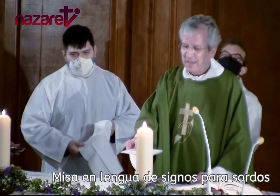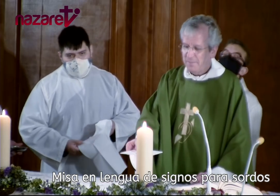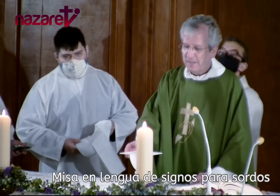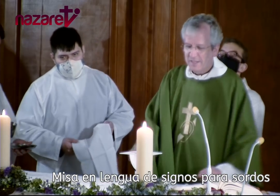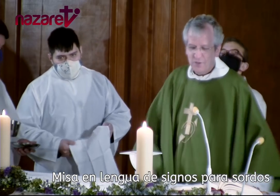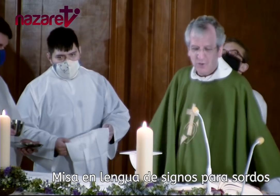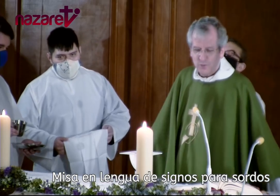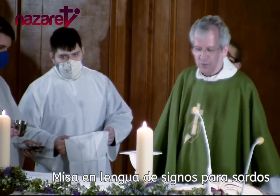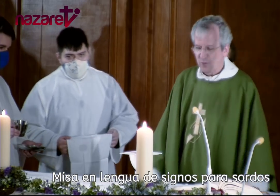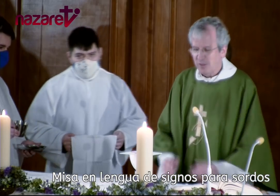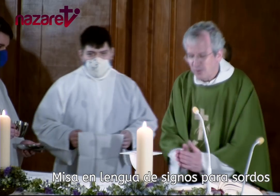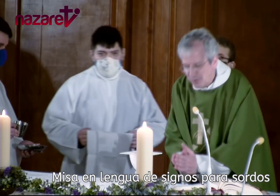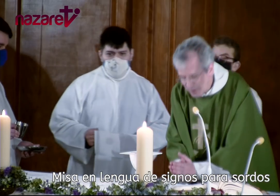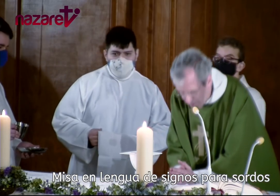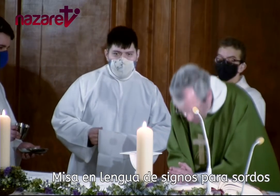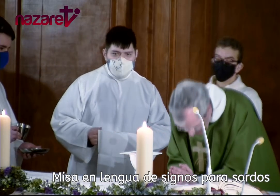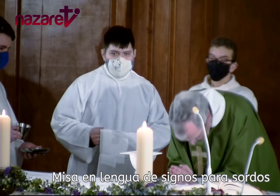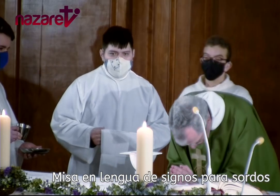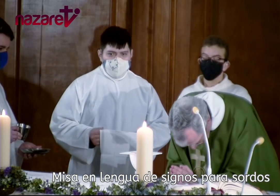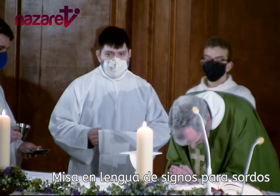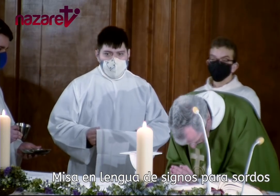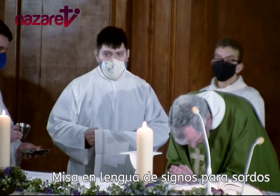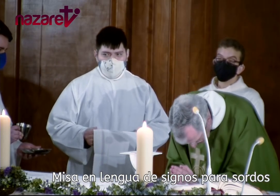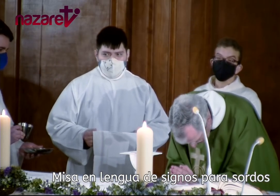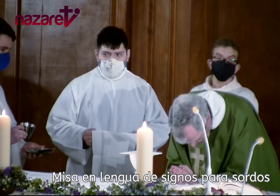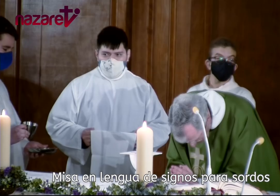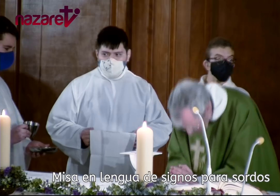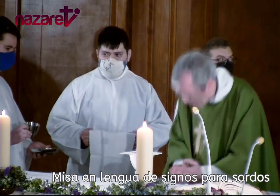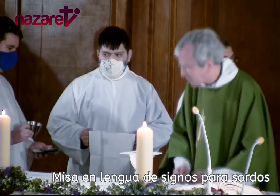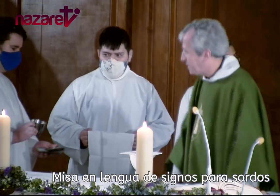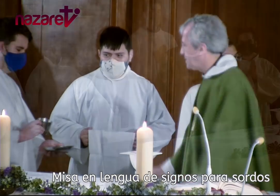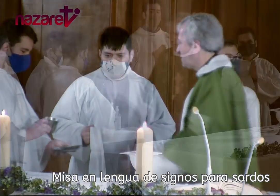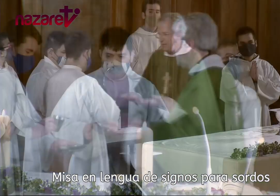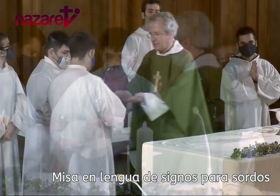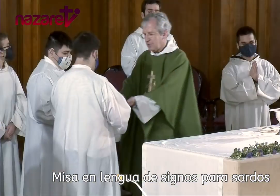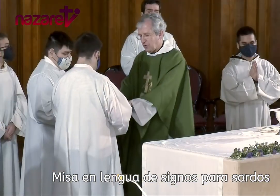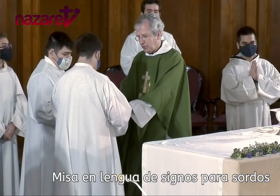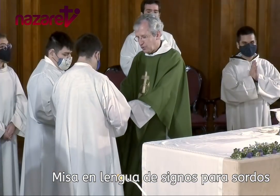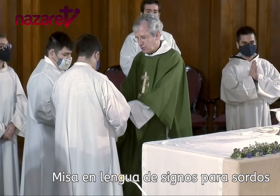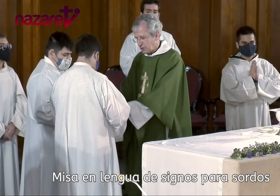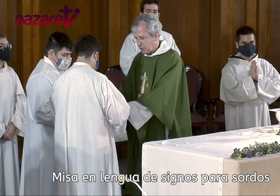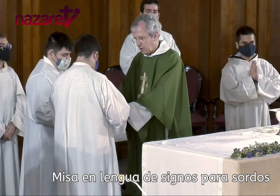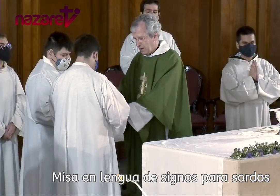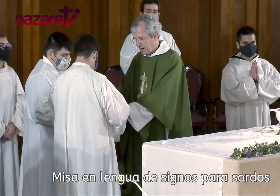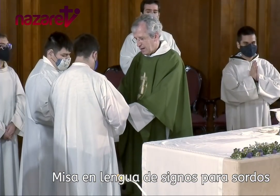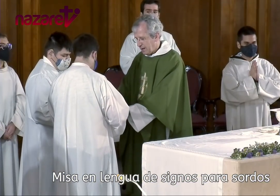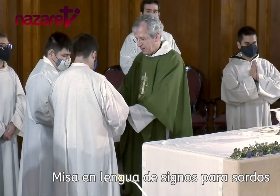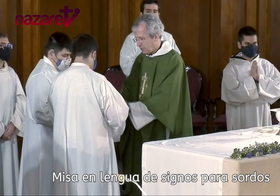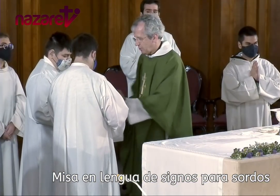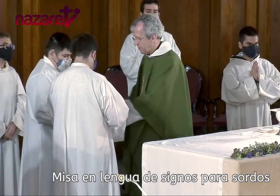Acepta, Señor, nuestro corazón contrito y humilde. Este sacrificio es agradable a tu presencia, Señor Dios nuestro.